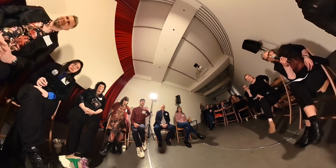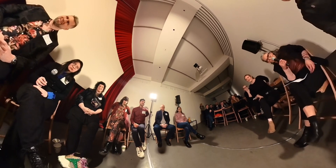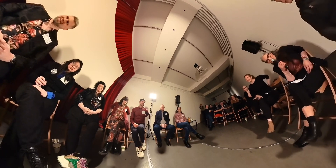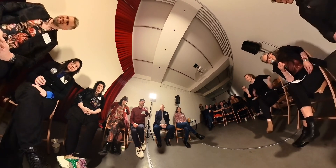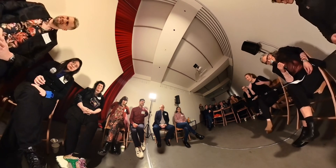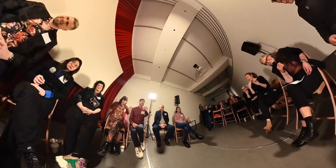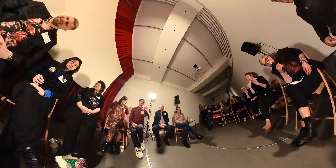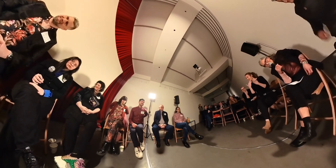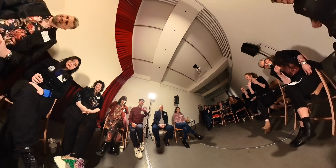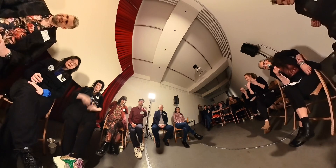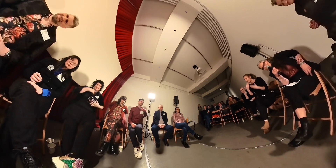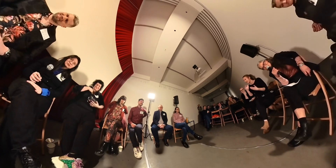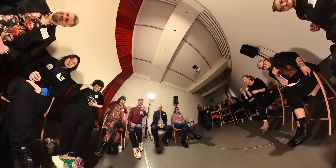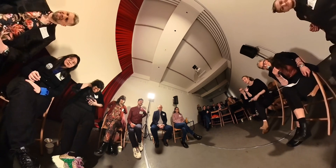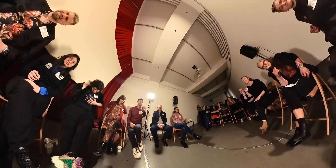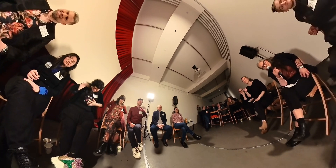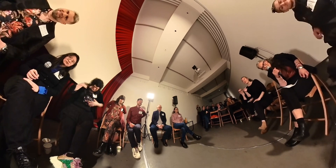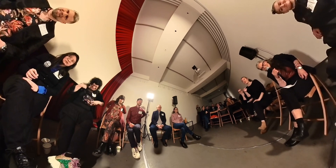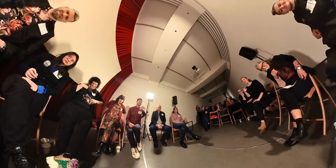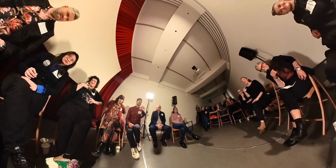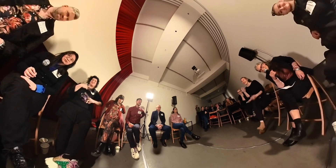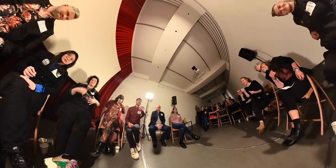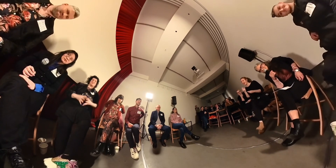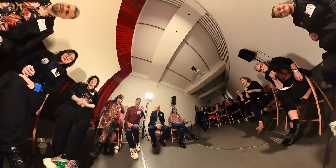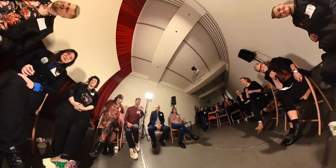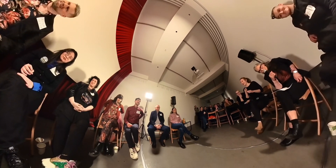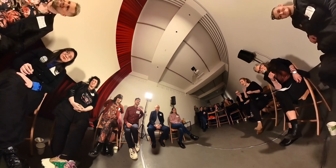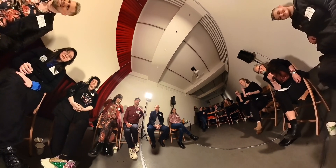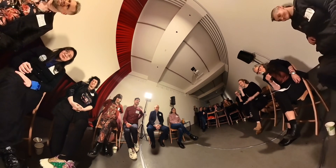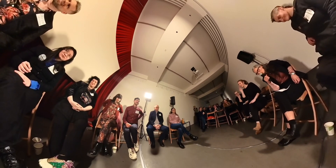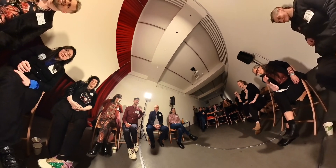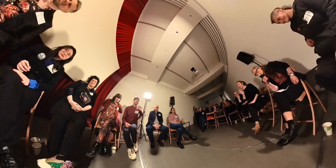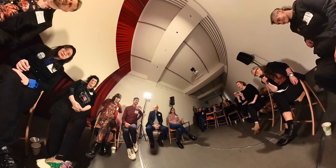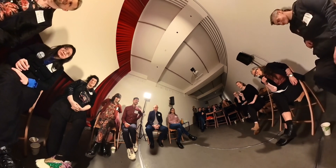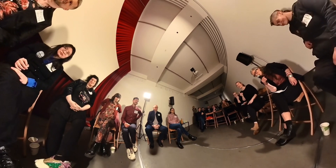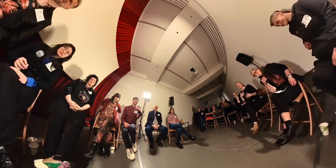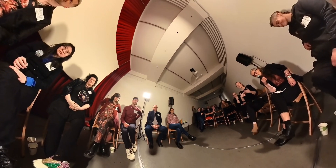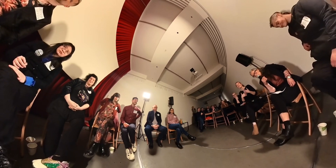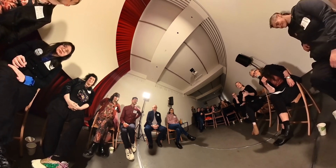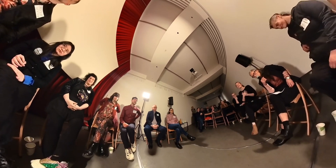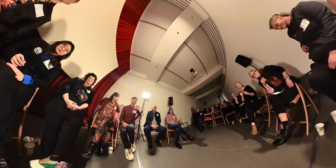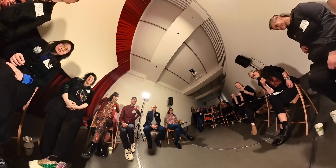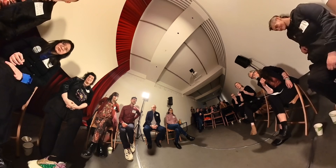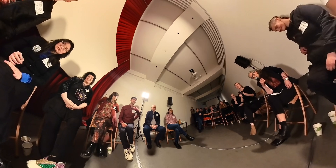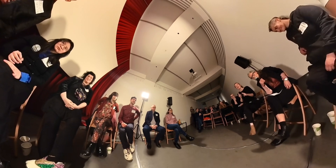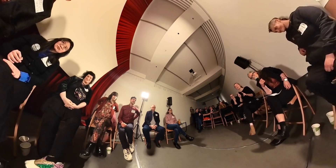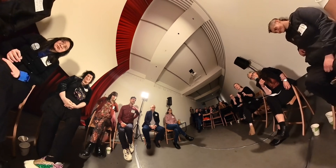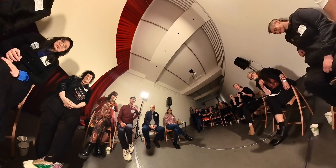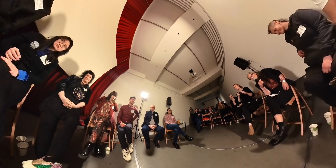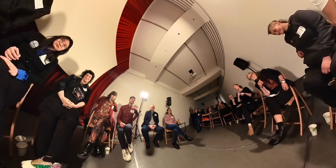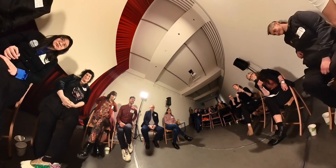Tak to děkuju za tenhle ten interní vhled, to je mi to připomíná něco jako